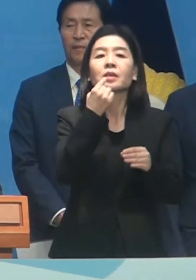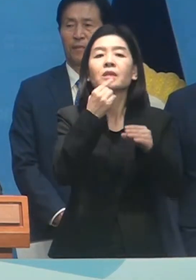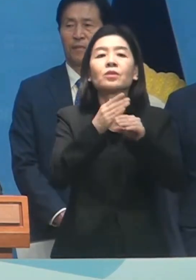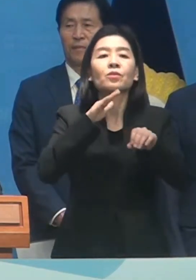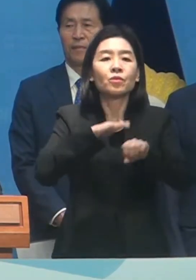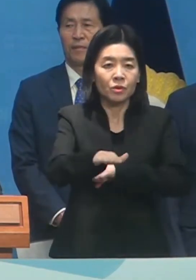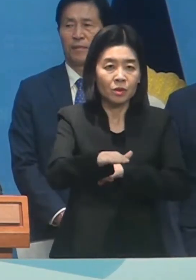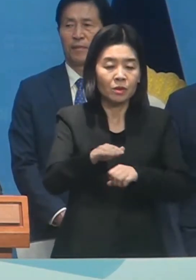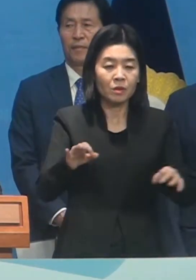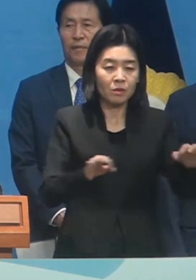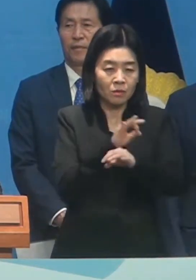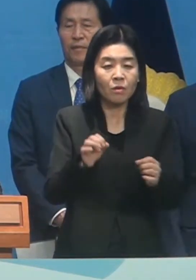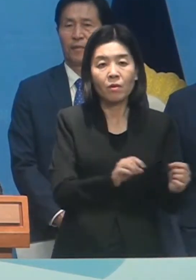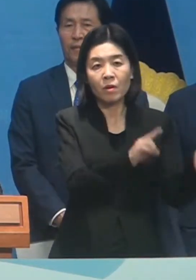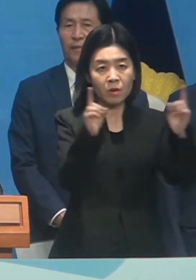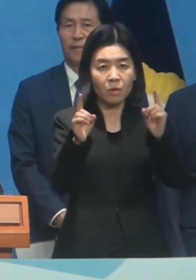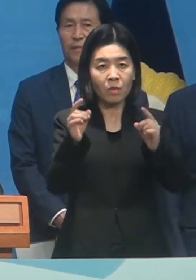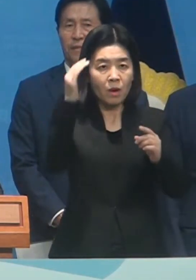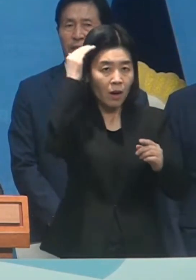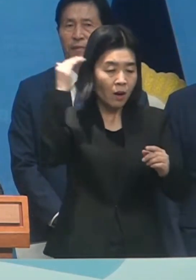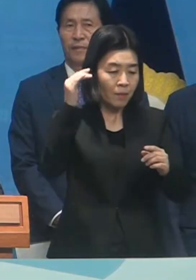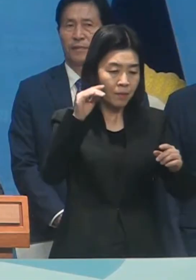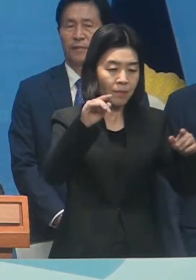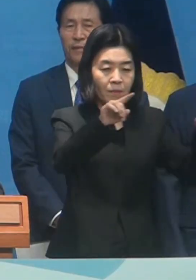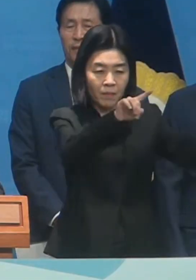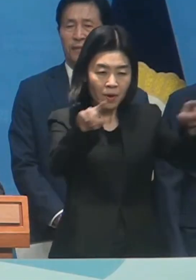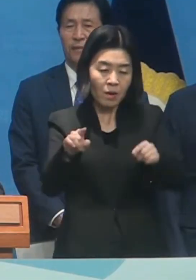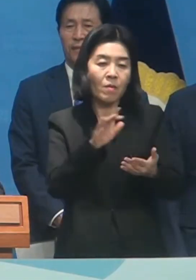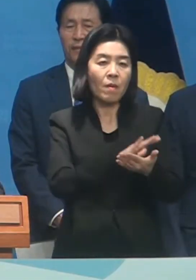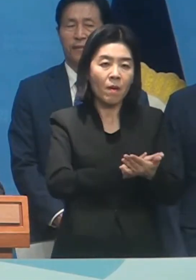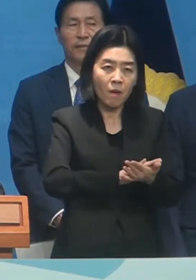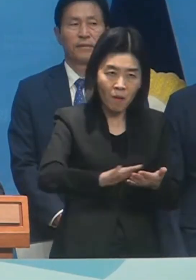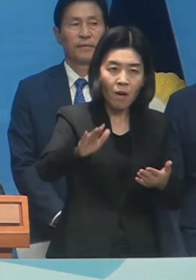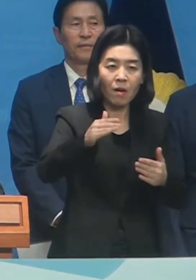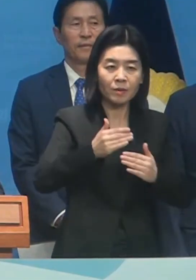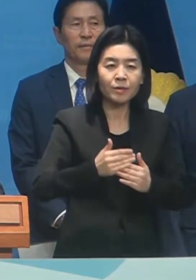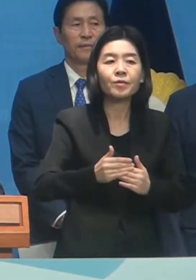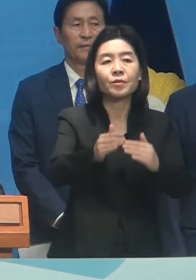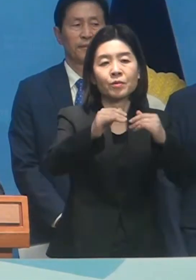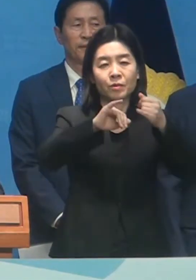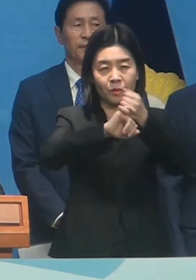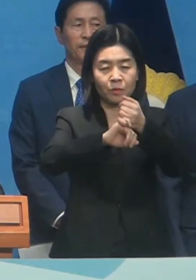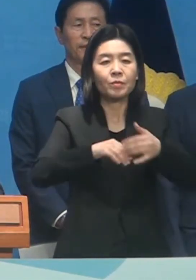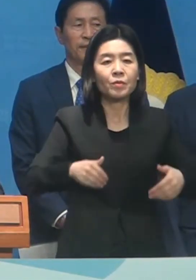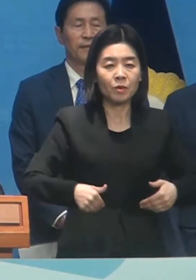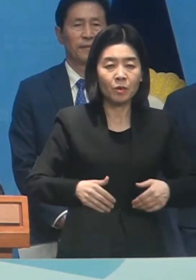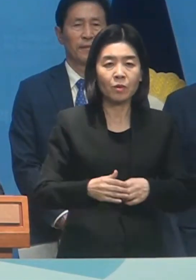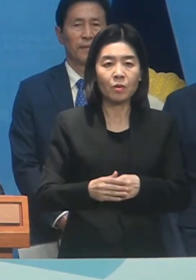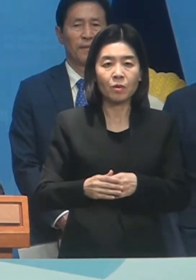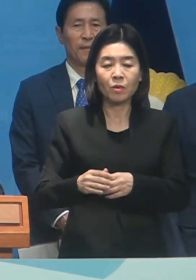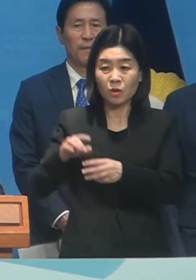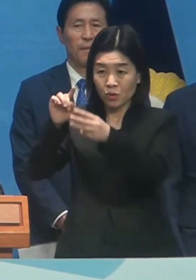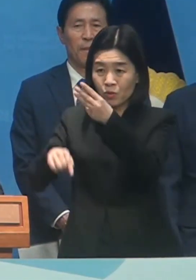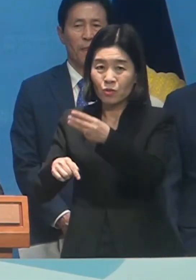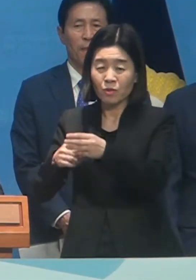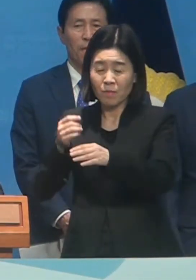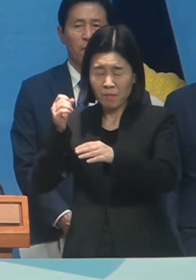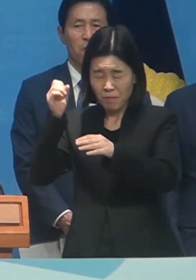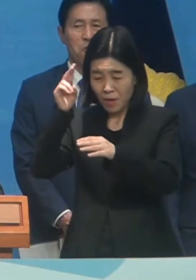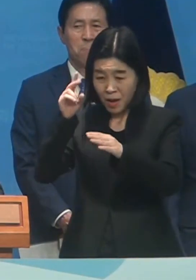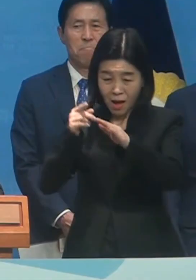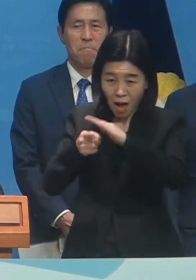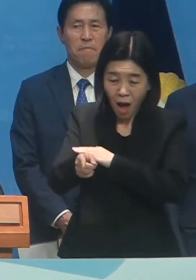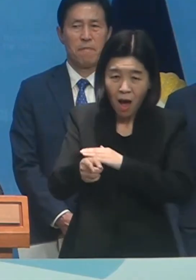조직 회복, 한반도 평화 구축으로 나아가야 한다. 계엄 선포와 시민들의 저항,